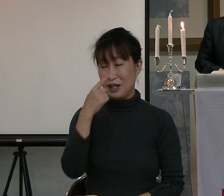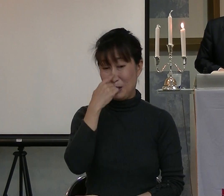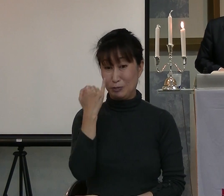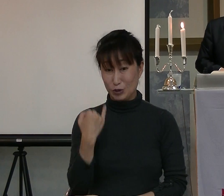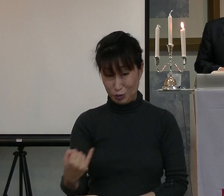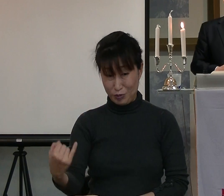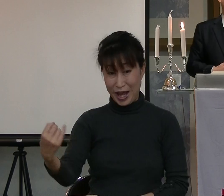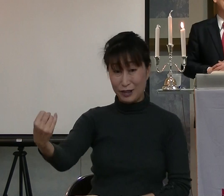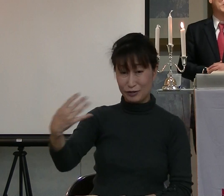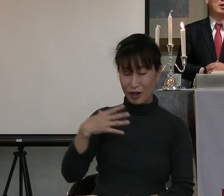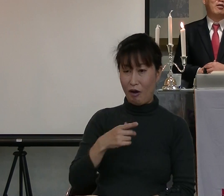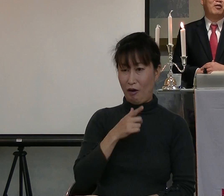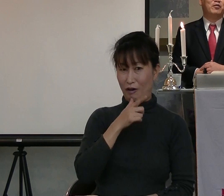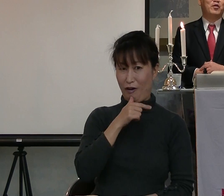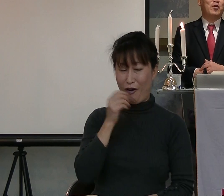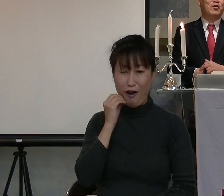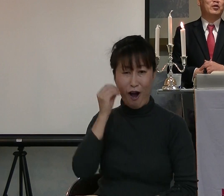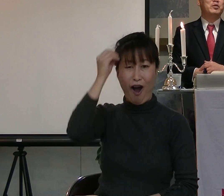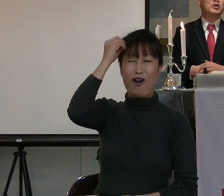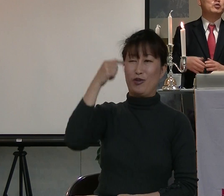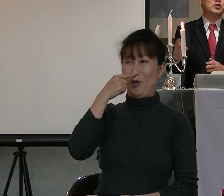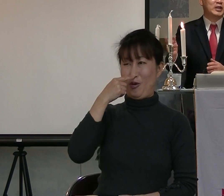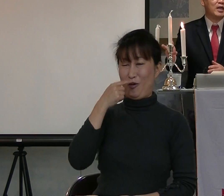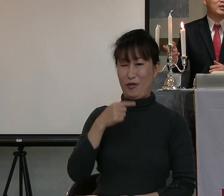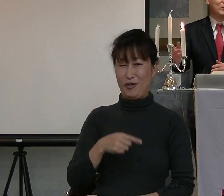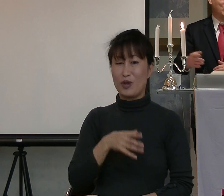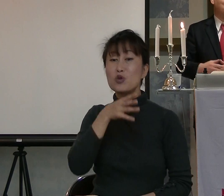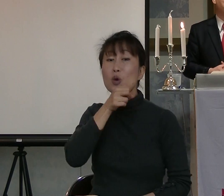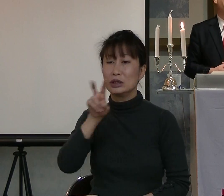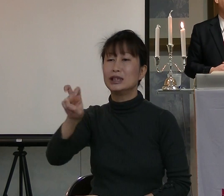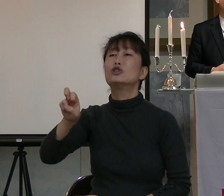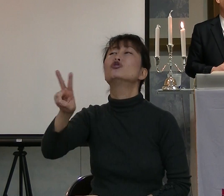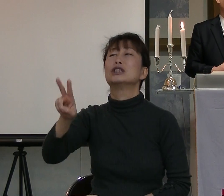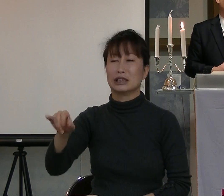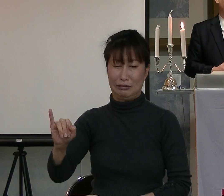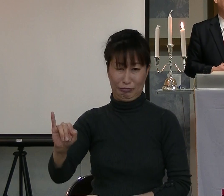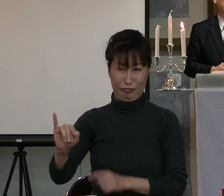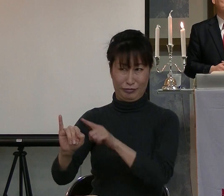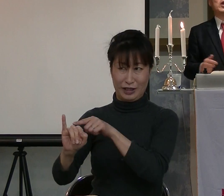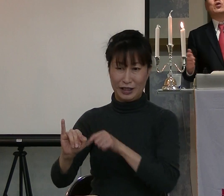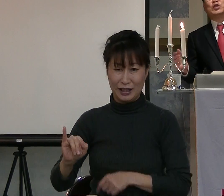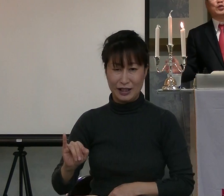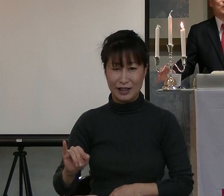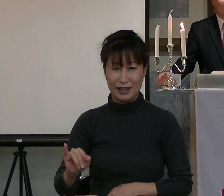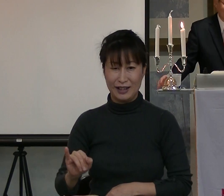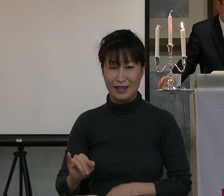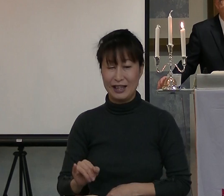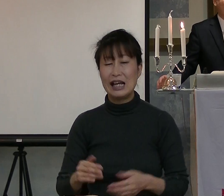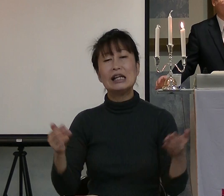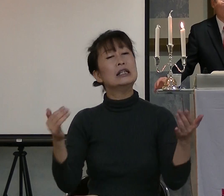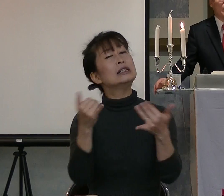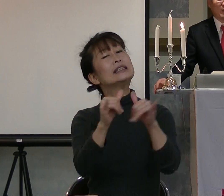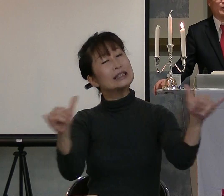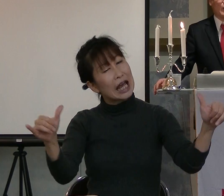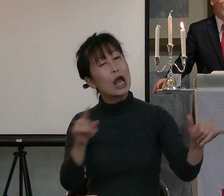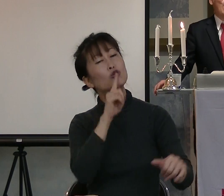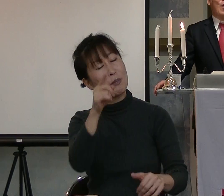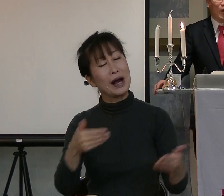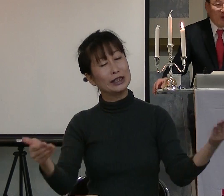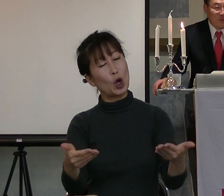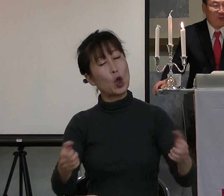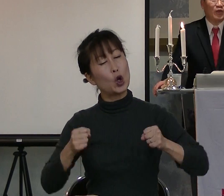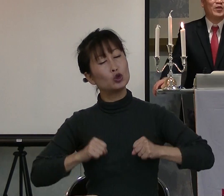らいこと言ってるなと思いました。今22歳ですよ。人間を仕事するために生きるんだと言って